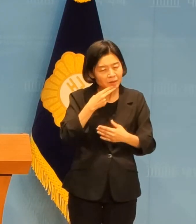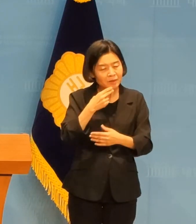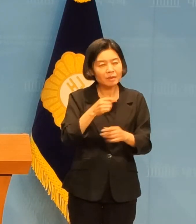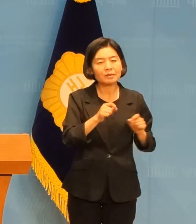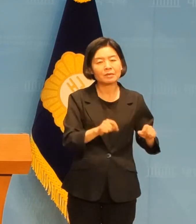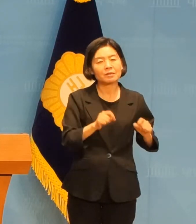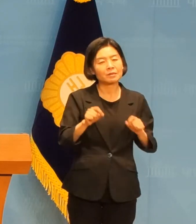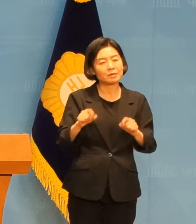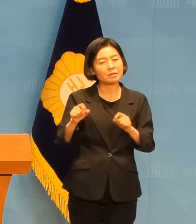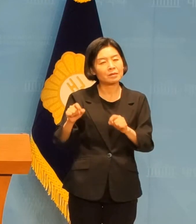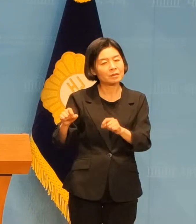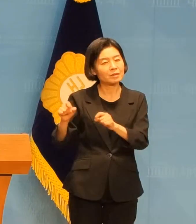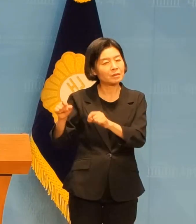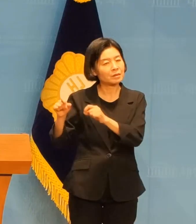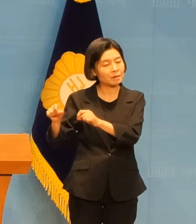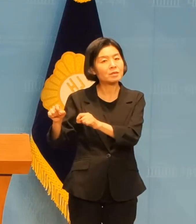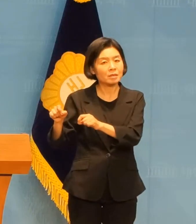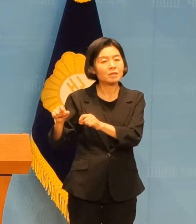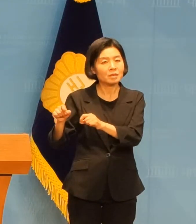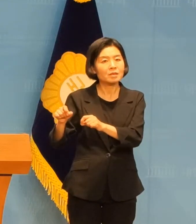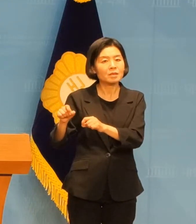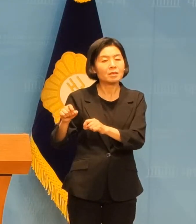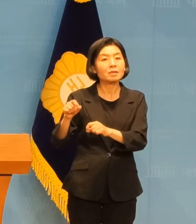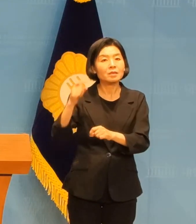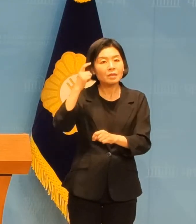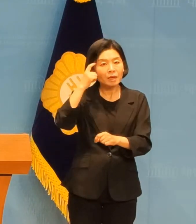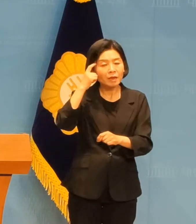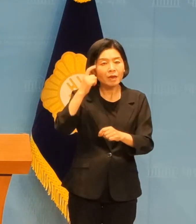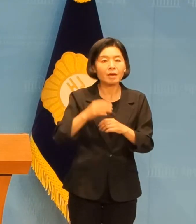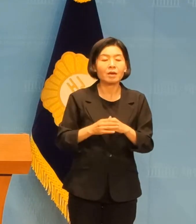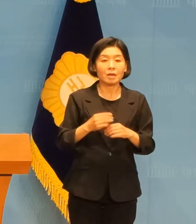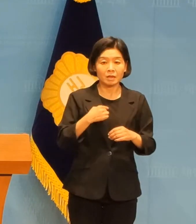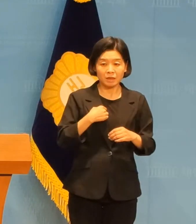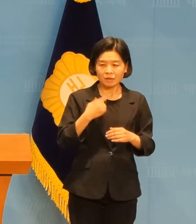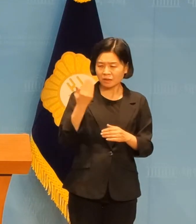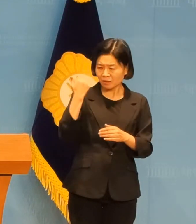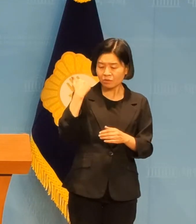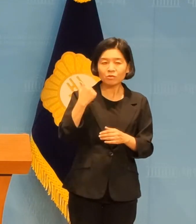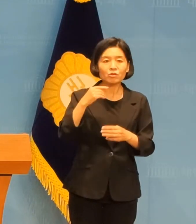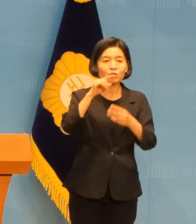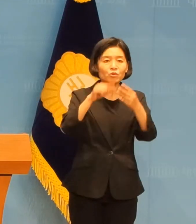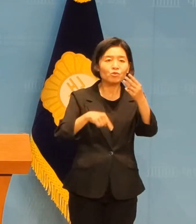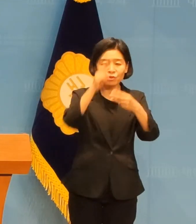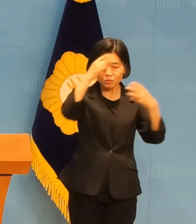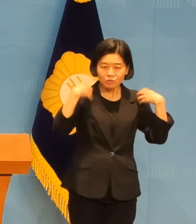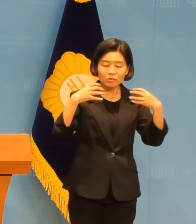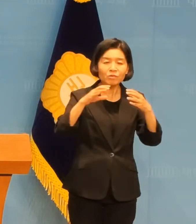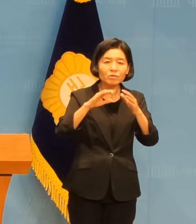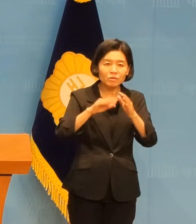않았을 것이다. 그런 생각마저 듭니다. 저 역시도 지난 윤석열 정권에서